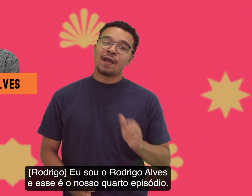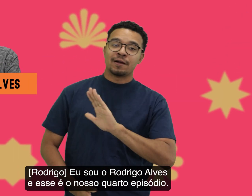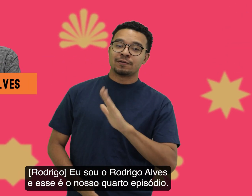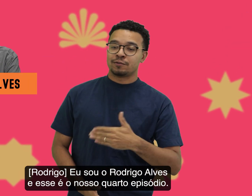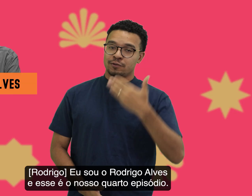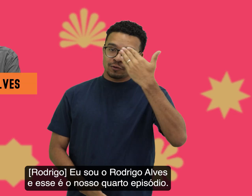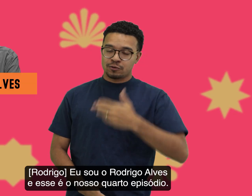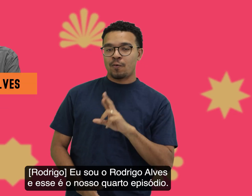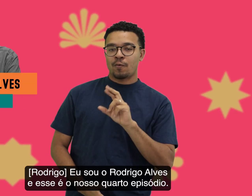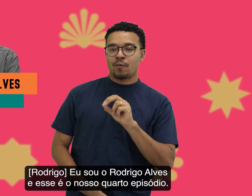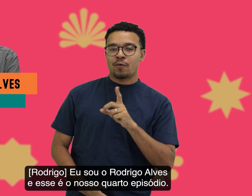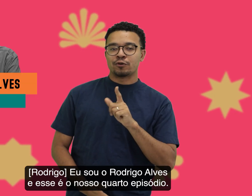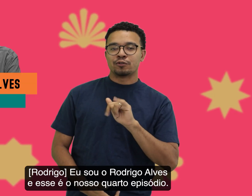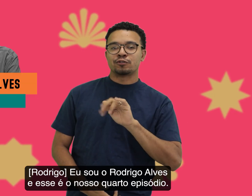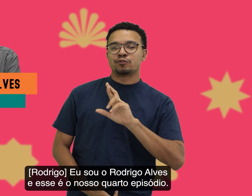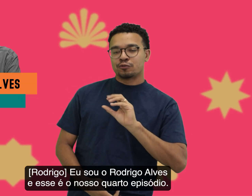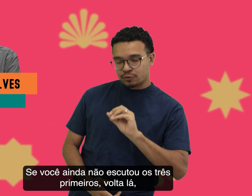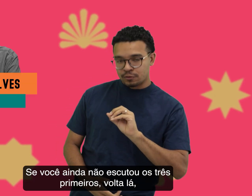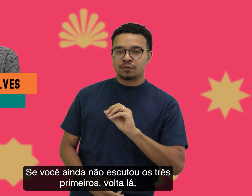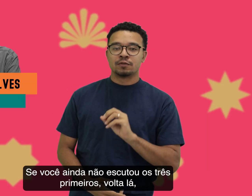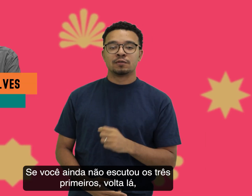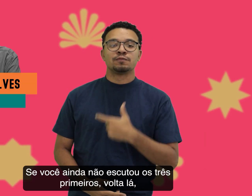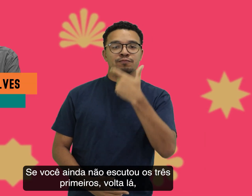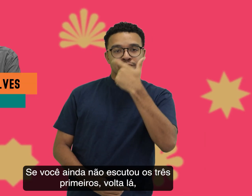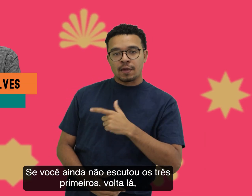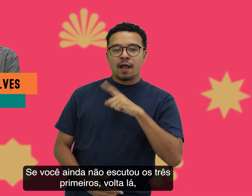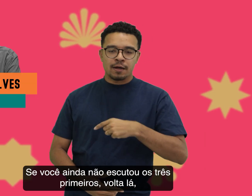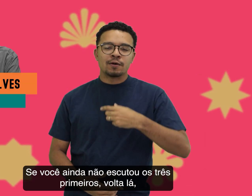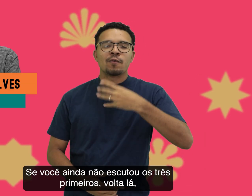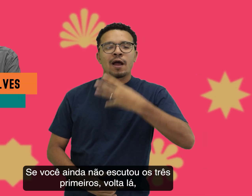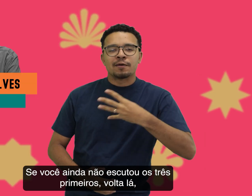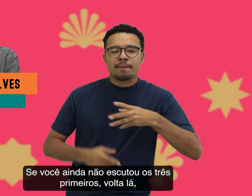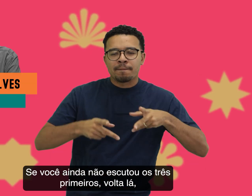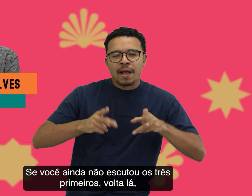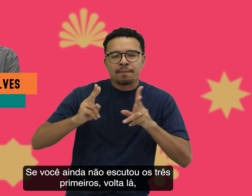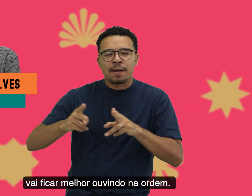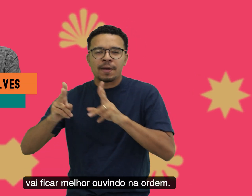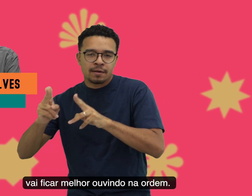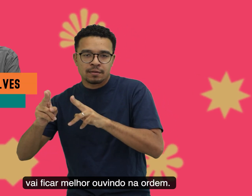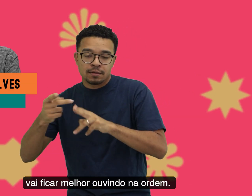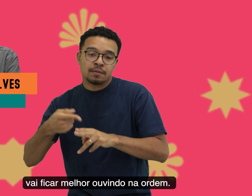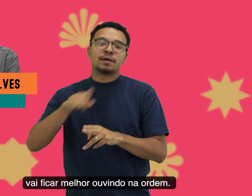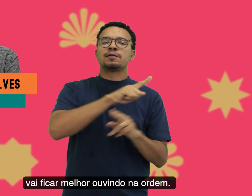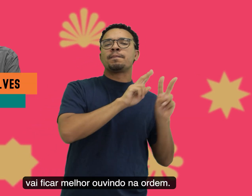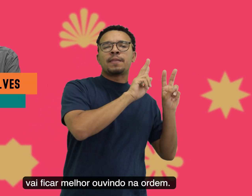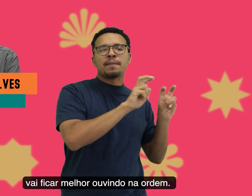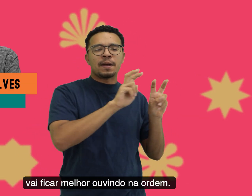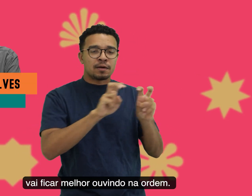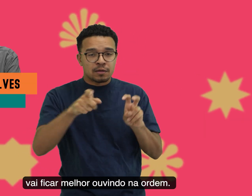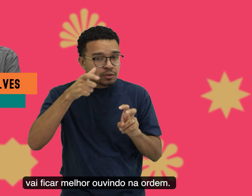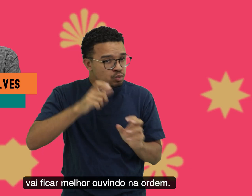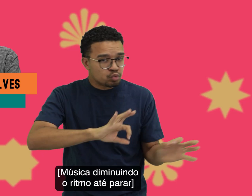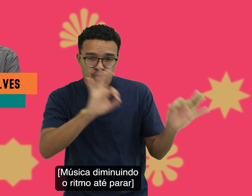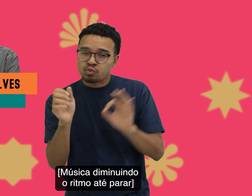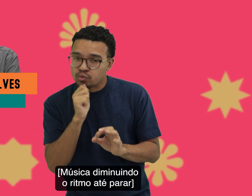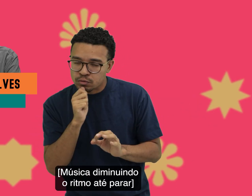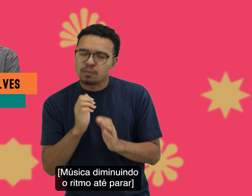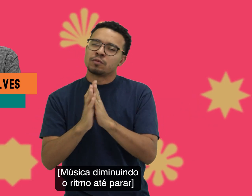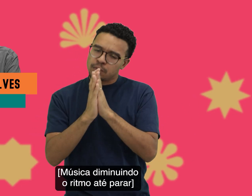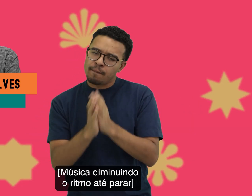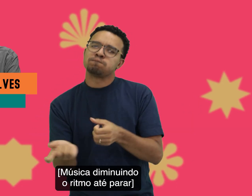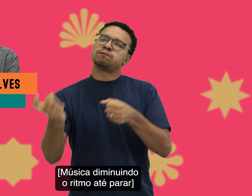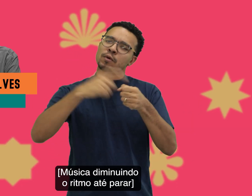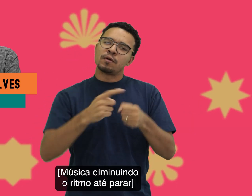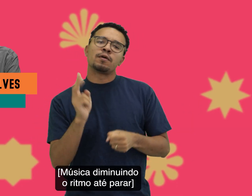Eu sou o Rodrigo Alves e esse é o nosso 4º episódio. Se você ainda não escutou os 3 primeiros, volta lá, vai ficar melhor ouvindo na ordem.